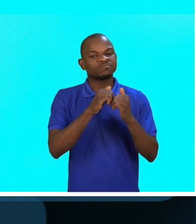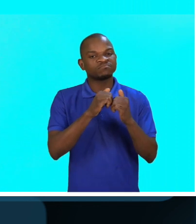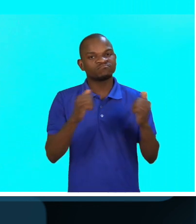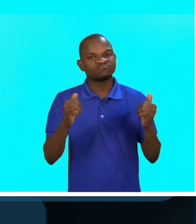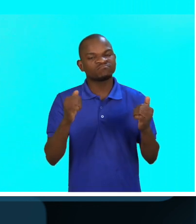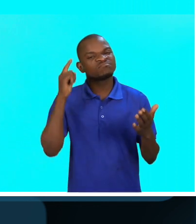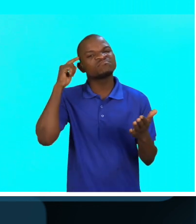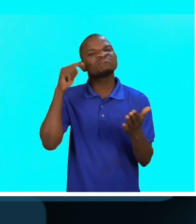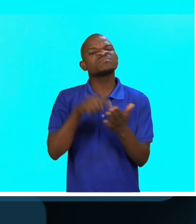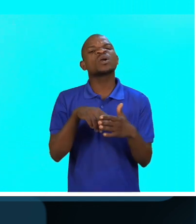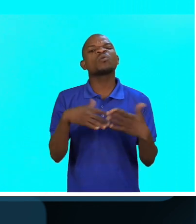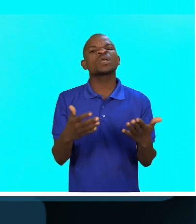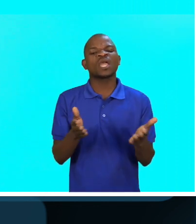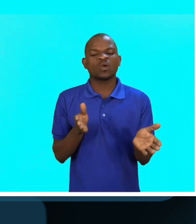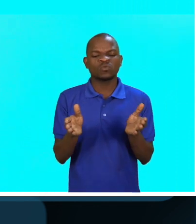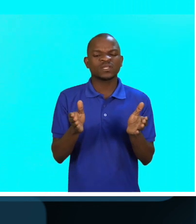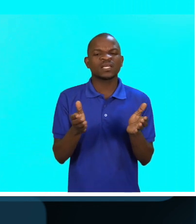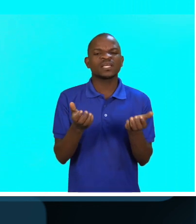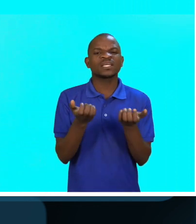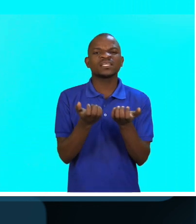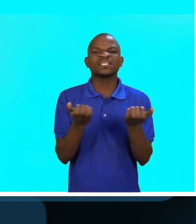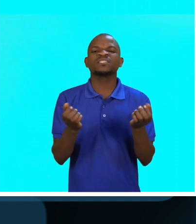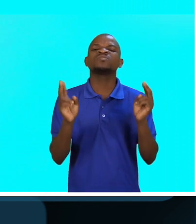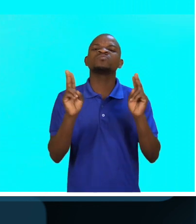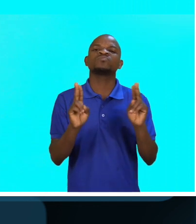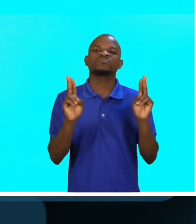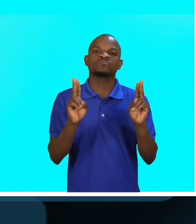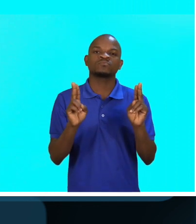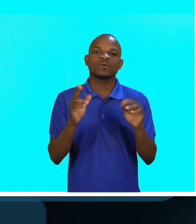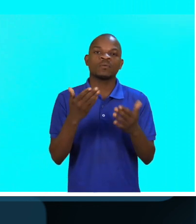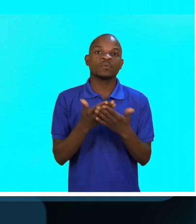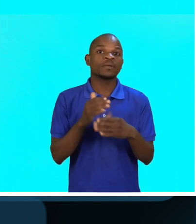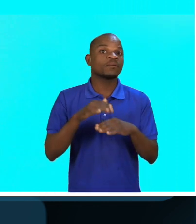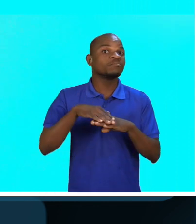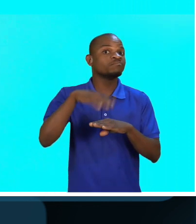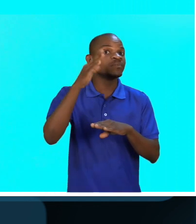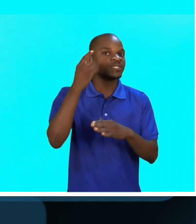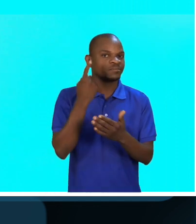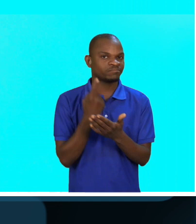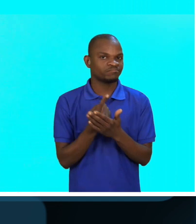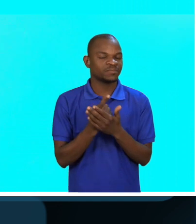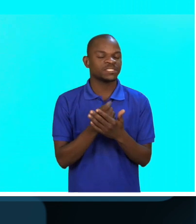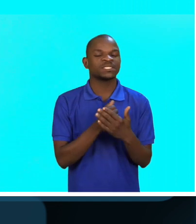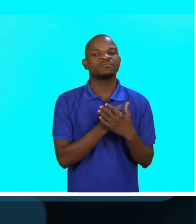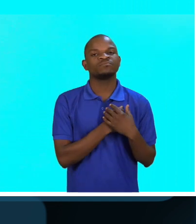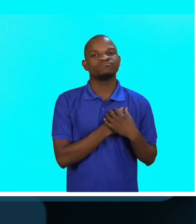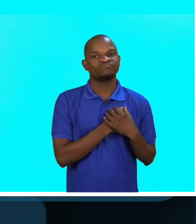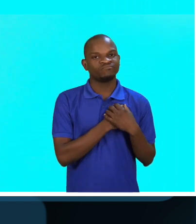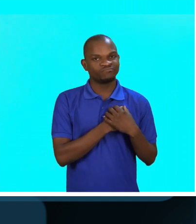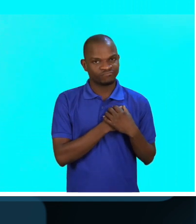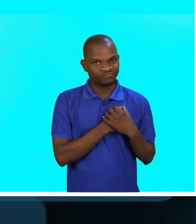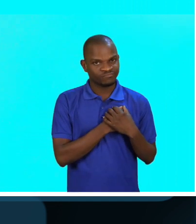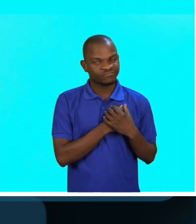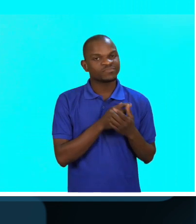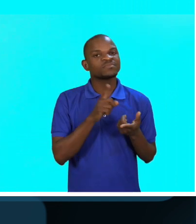é como cuidar de uma outra criança qualquer. O que é mais importante é o amor e